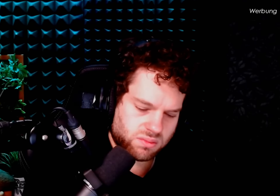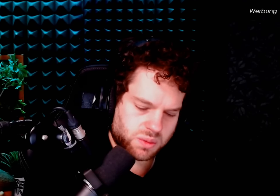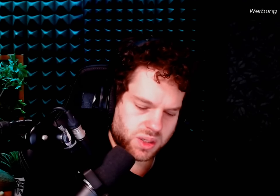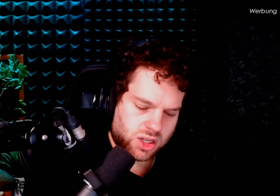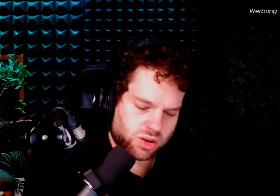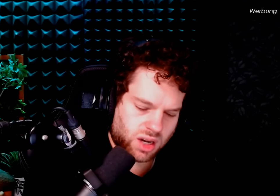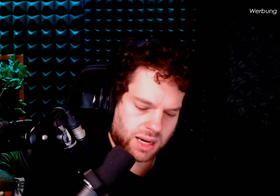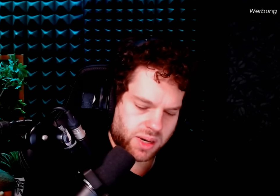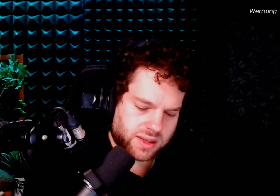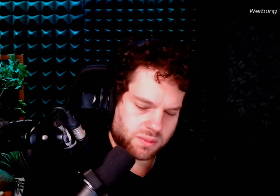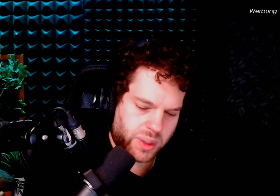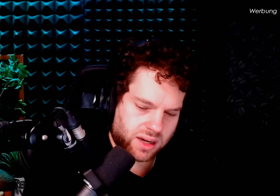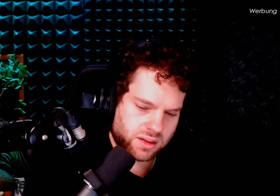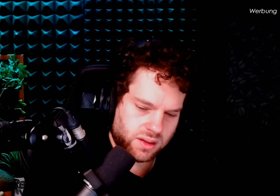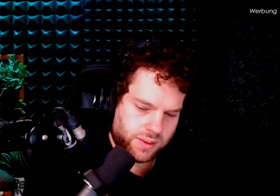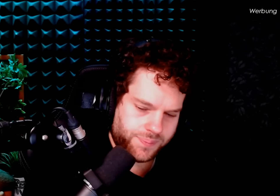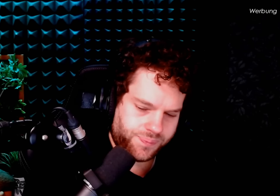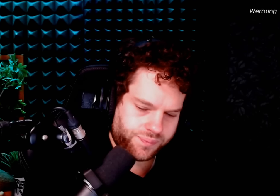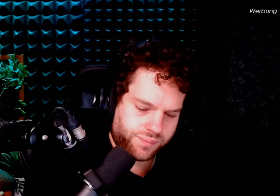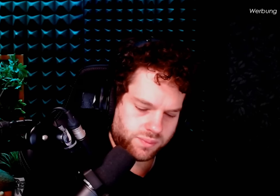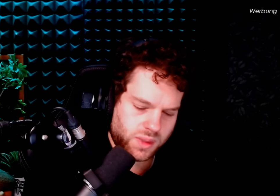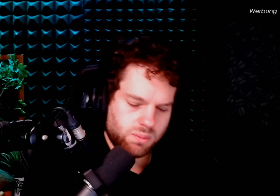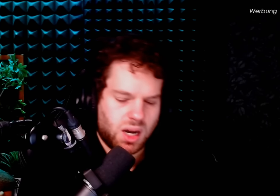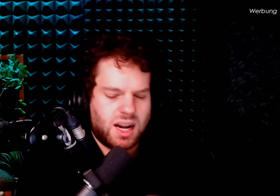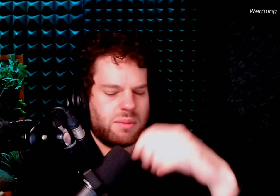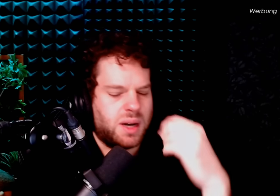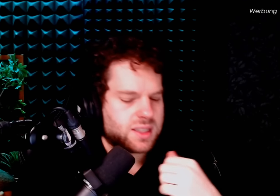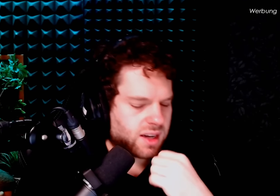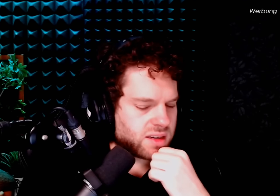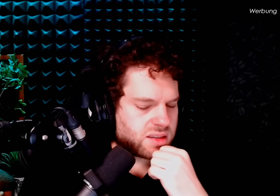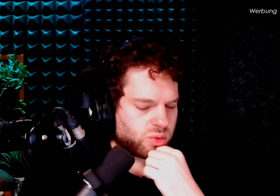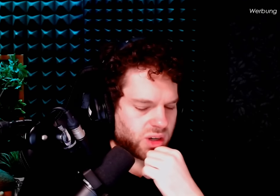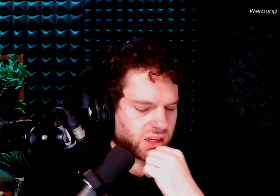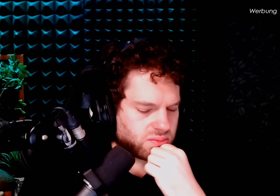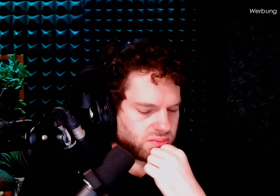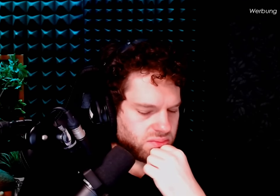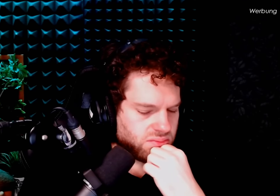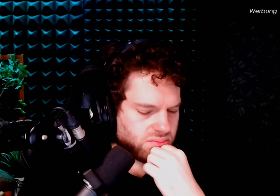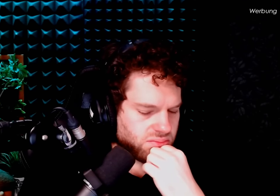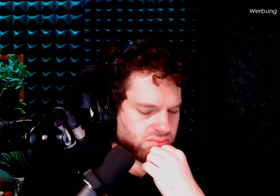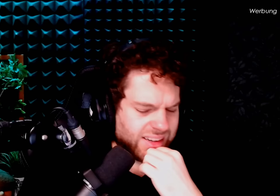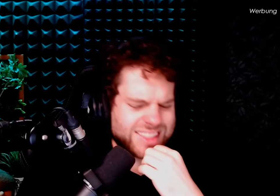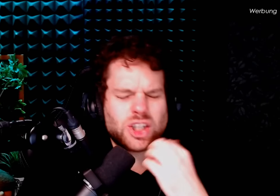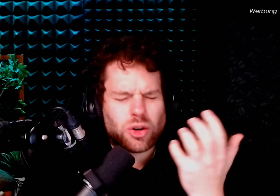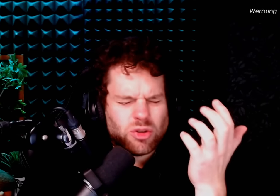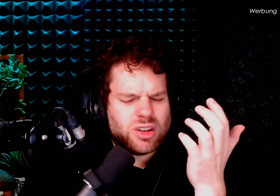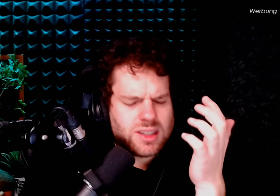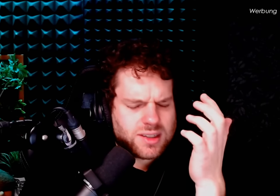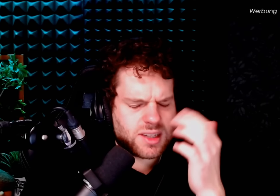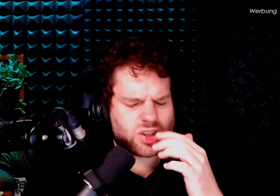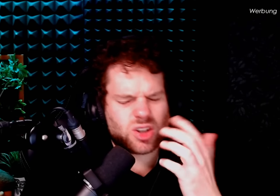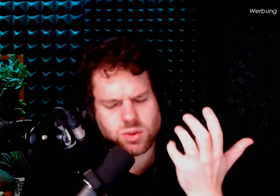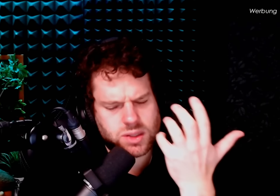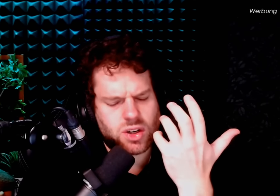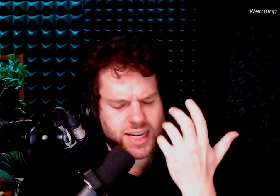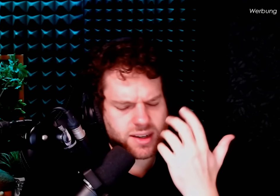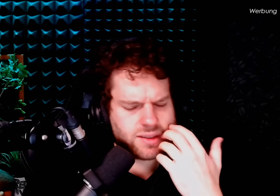Was bin ich schon, Ameisenbär. Ich mag Ameisen gar nicht so gern. Die sind schon gut. Die sind schon gut. sind schon lecker.